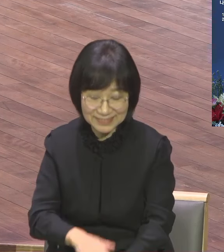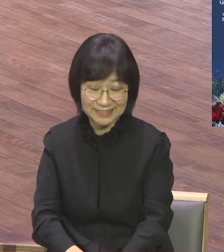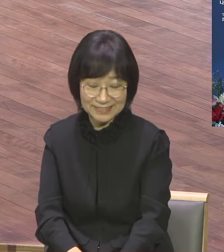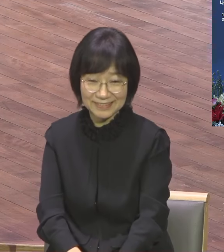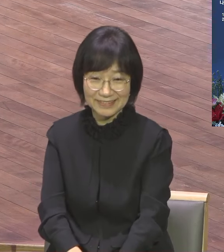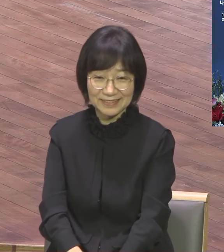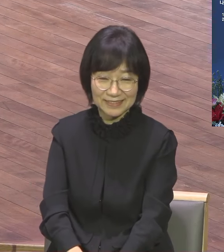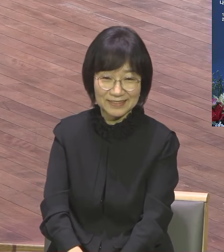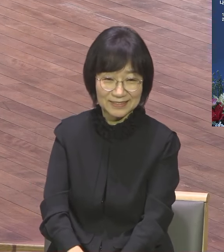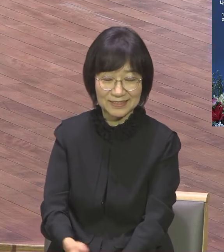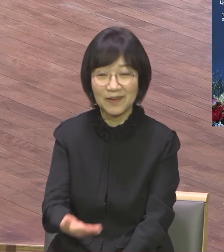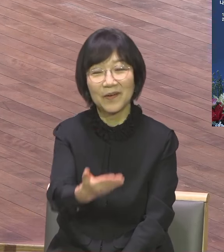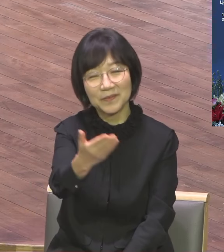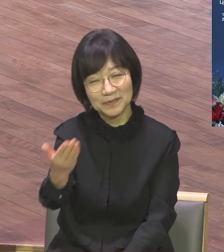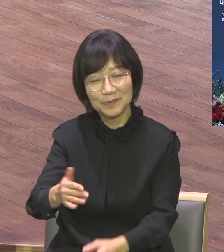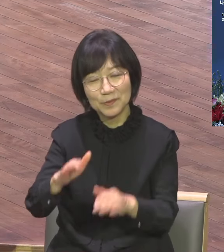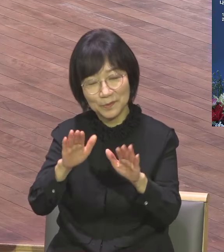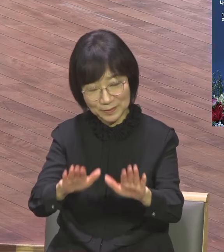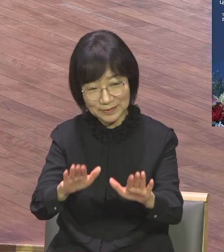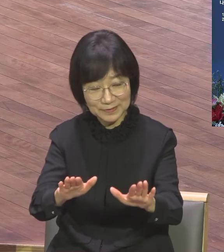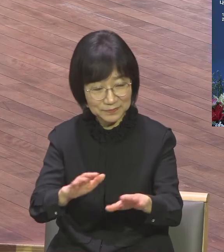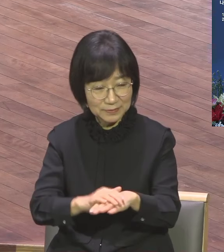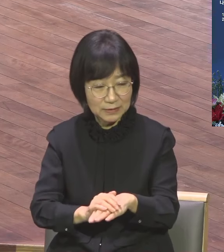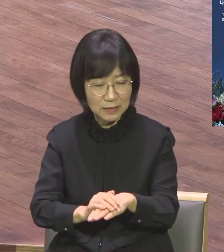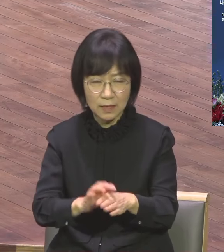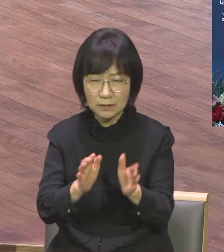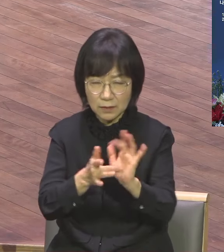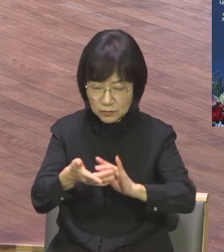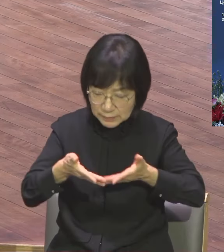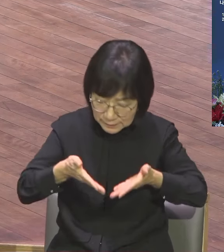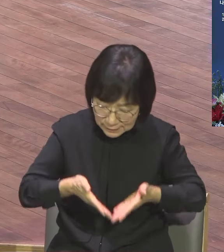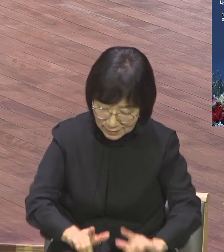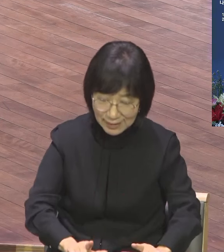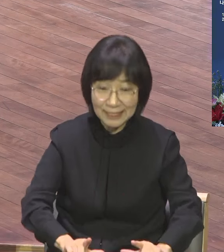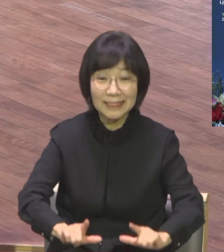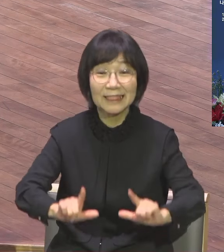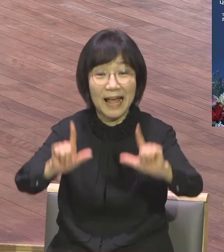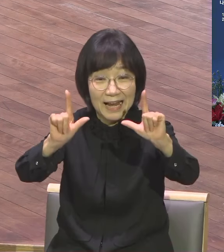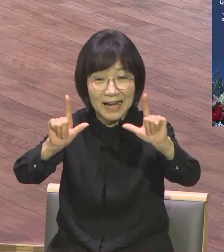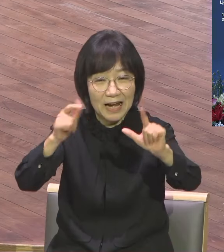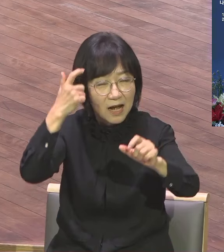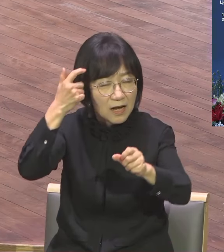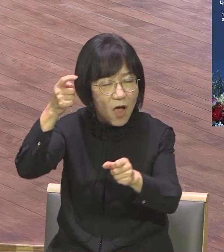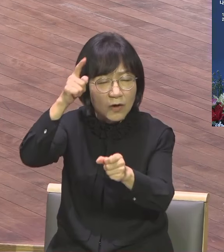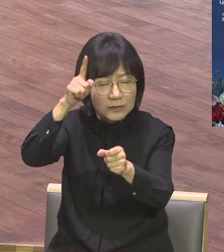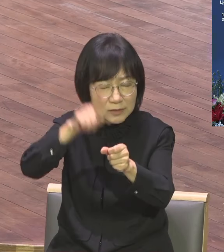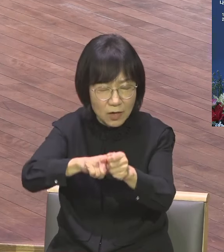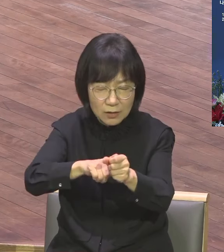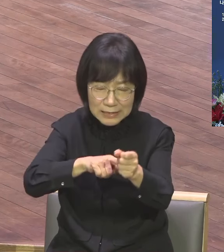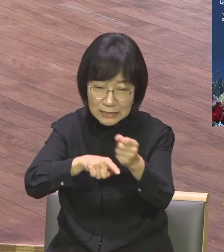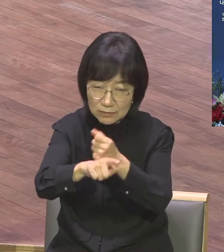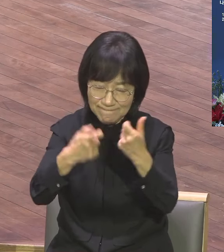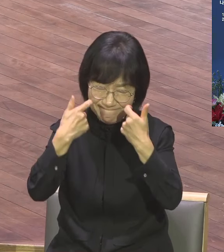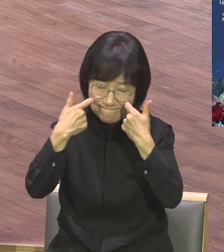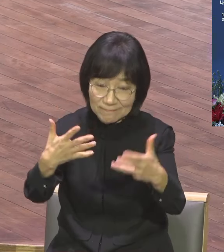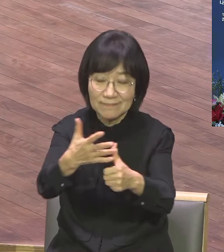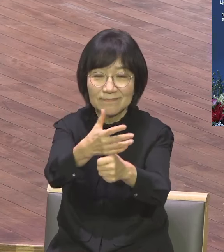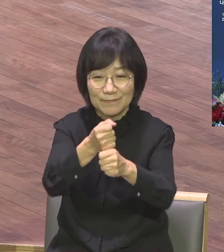영계 모든 성도들 성탄을 맞아서 성탄의 진짜 영적 본질을 분명히 잡으세요.